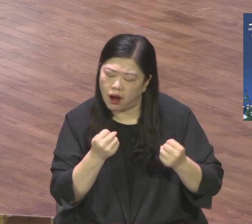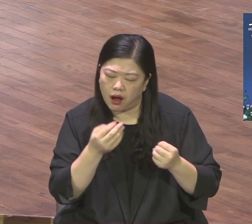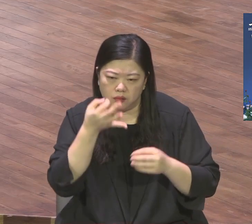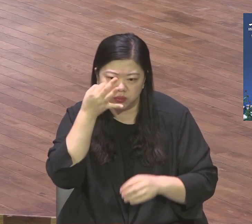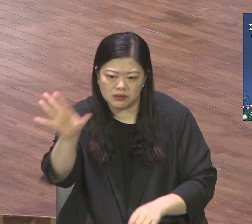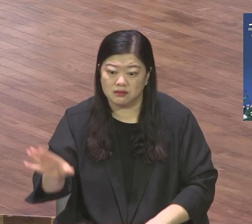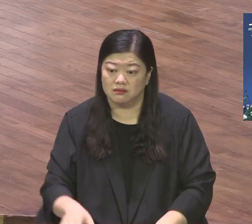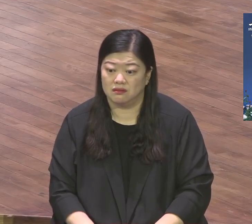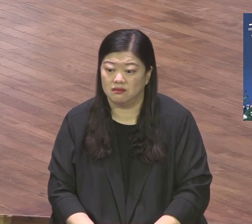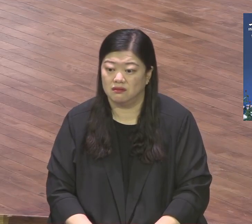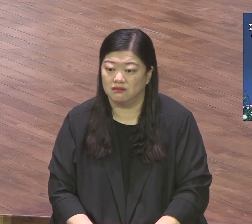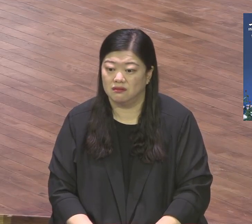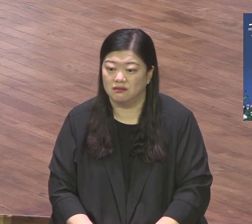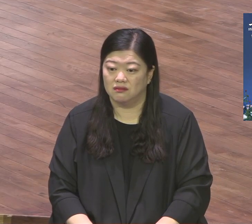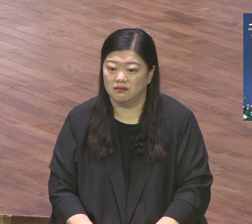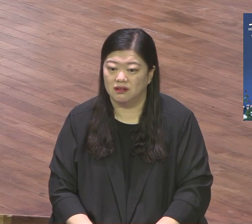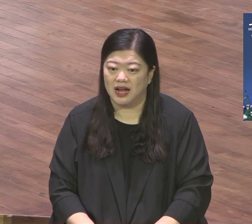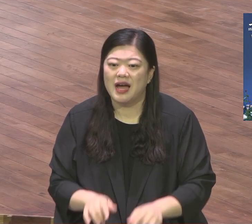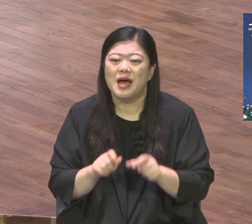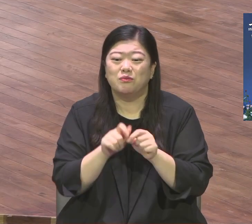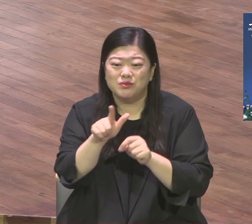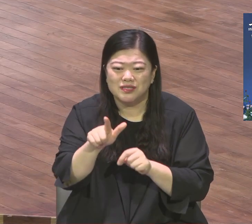위에는 없다니까. 그렇지.